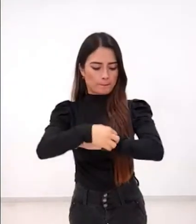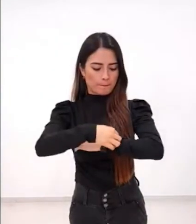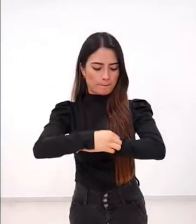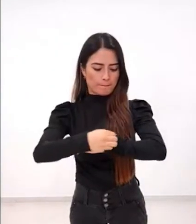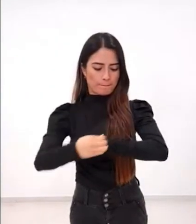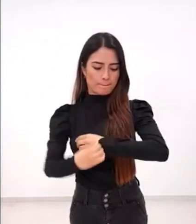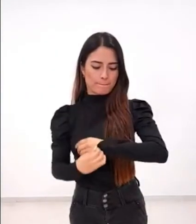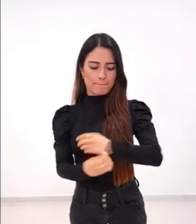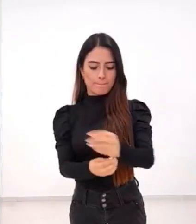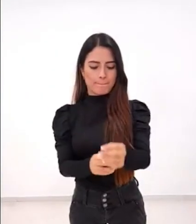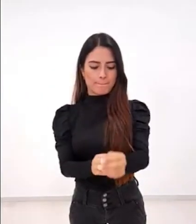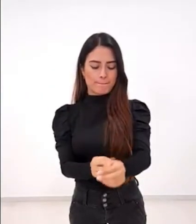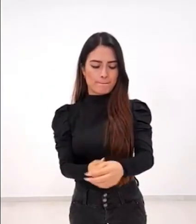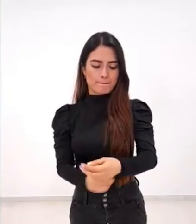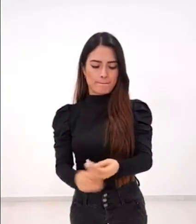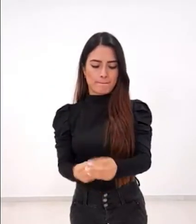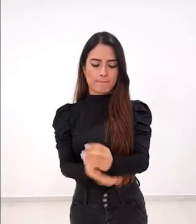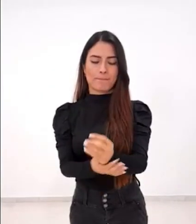todos